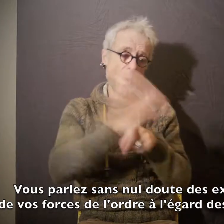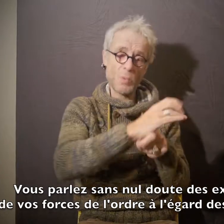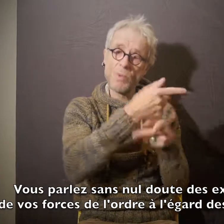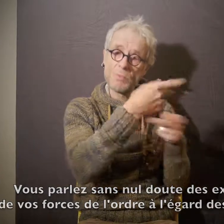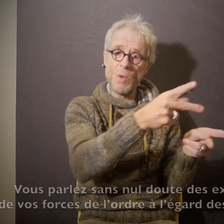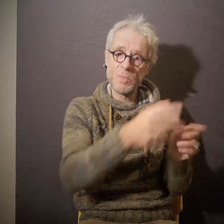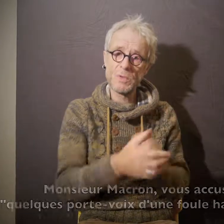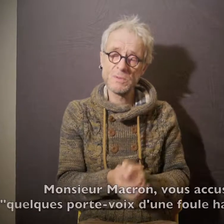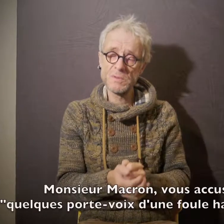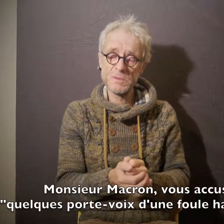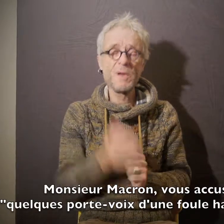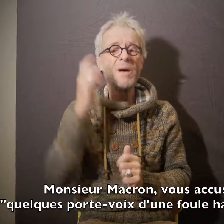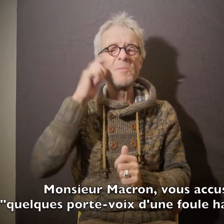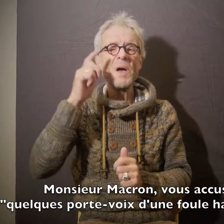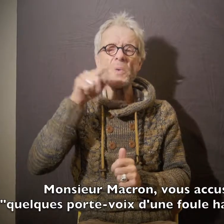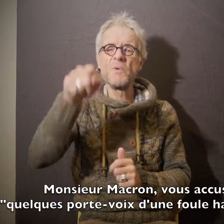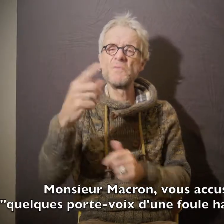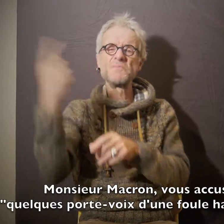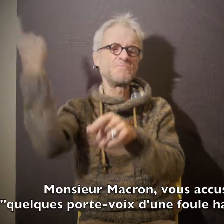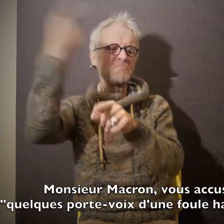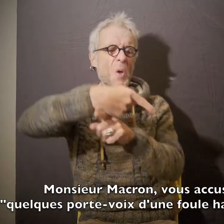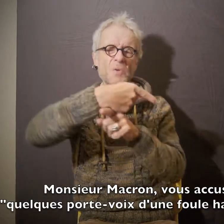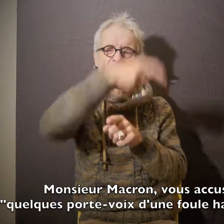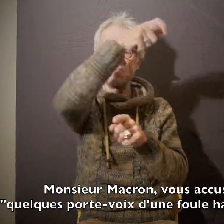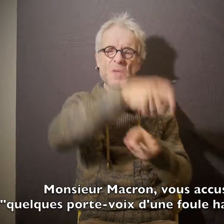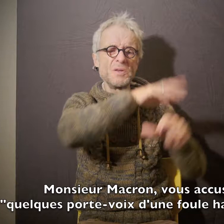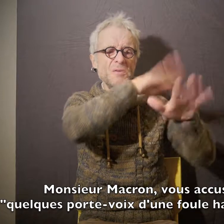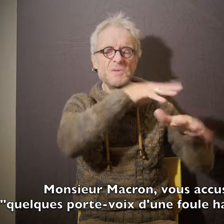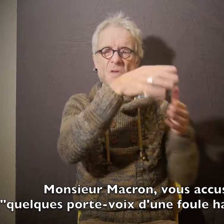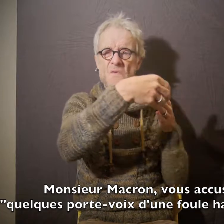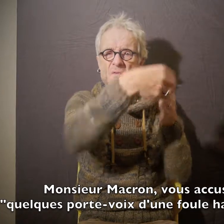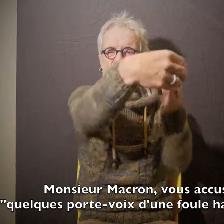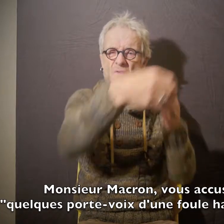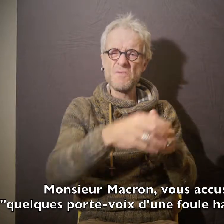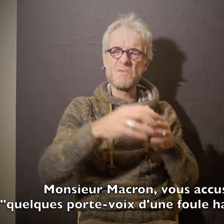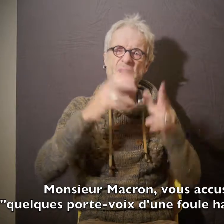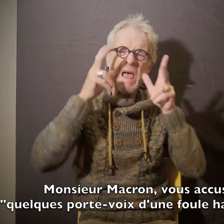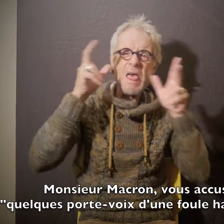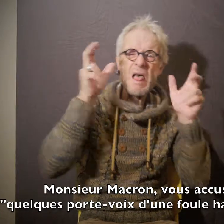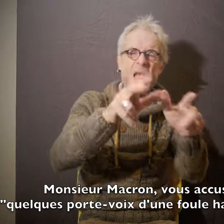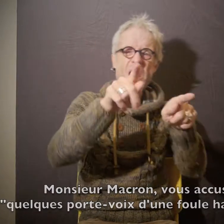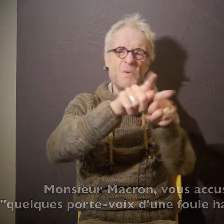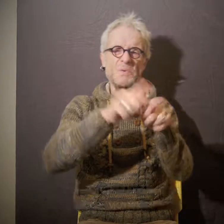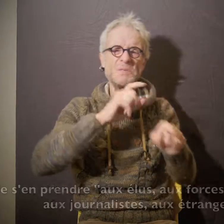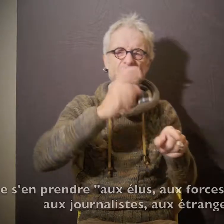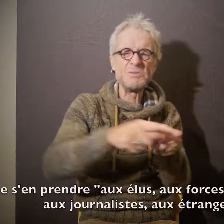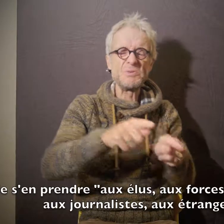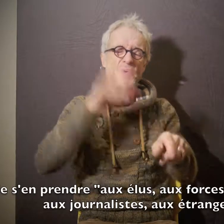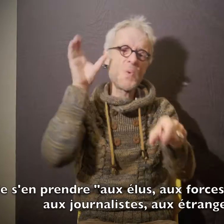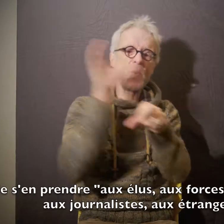Monsieur Macron, vous accusez quelques porte-voix d'une foule haineuse de s'en prendre aux élus, aux forces